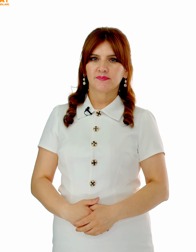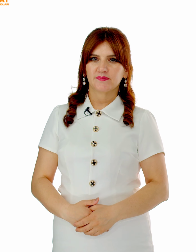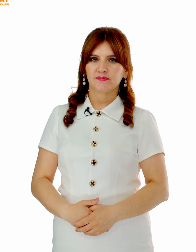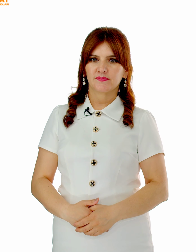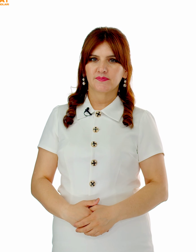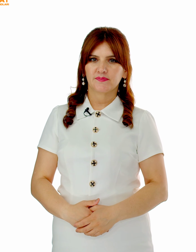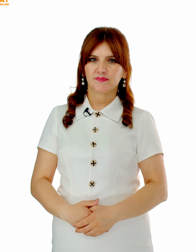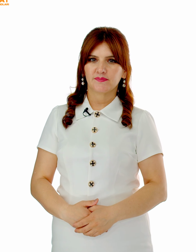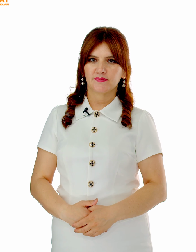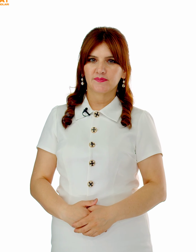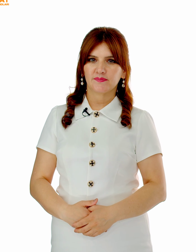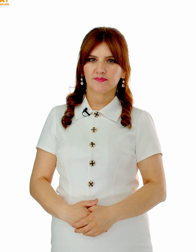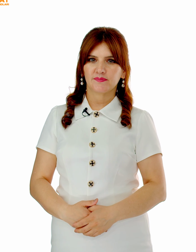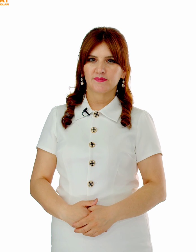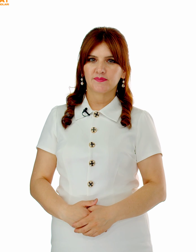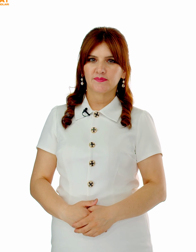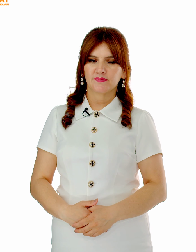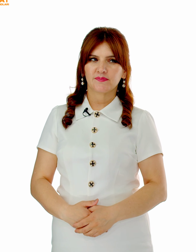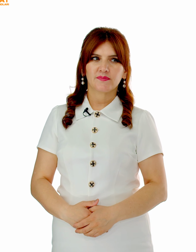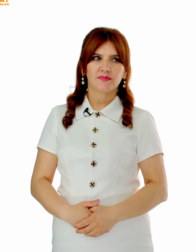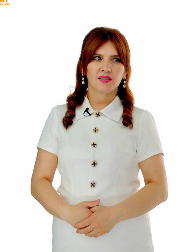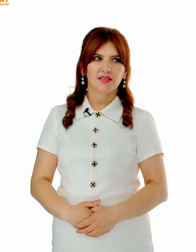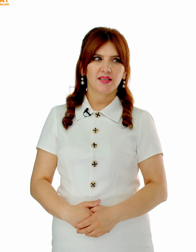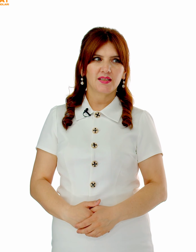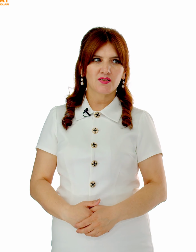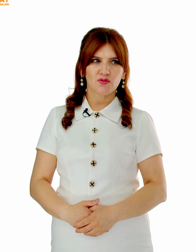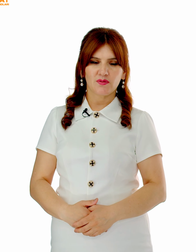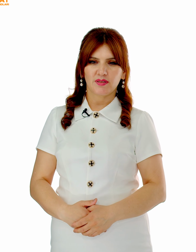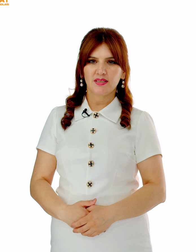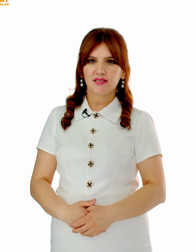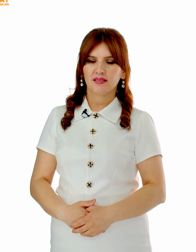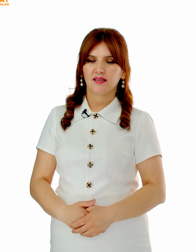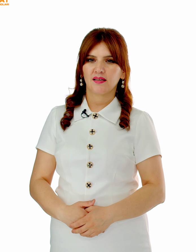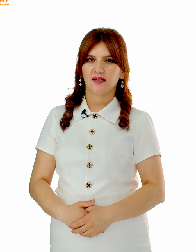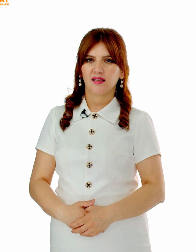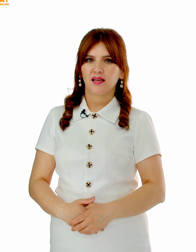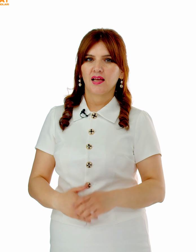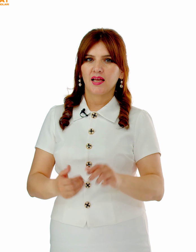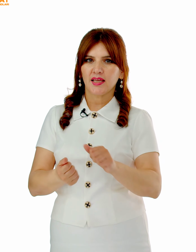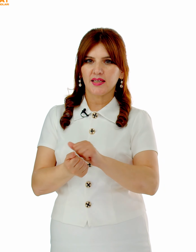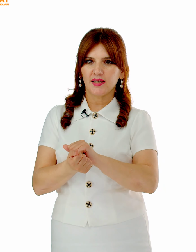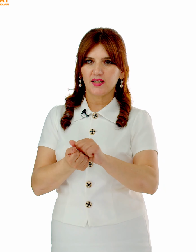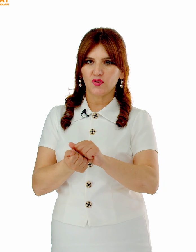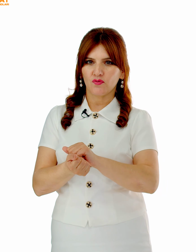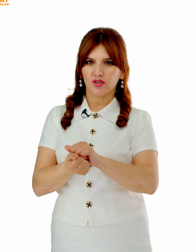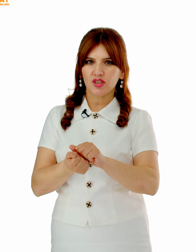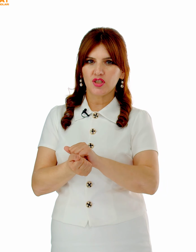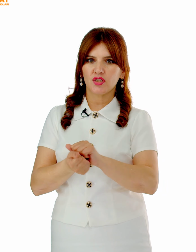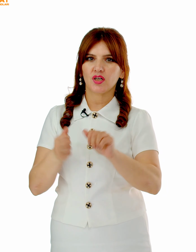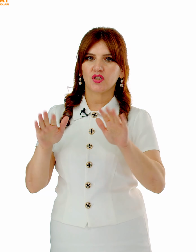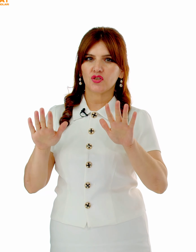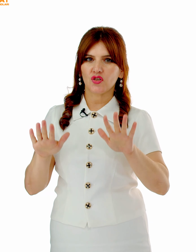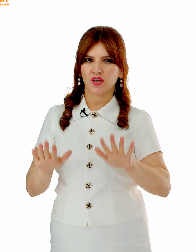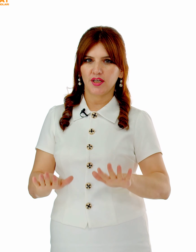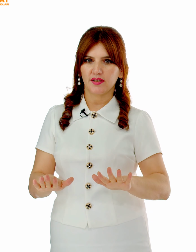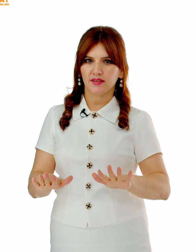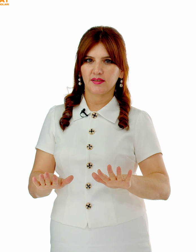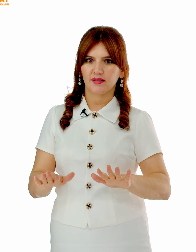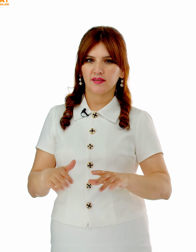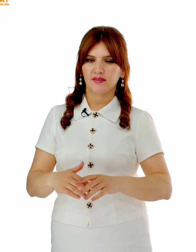Keyingi so'zimiz k kir yuvish joyi.